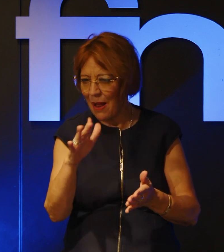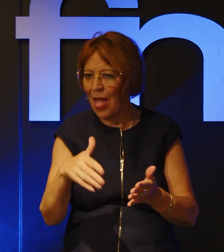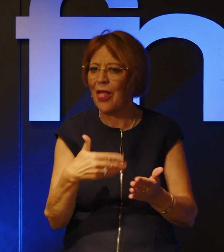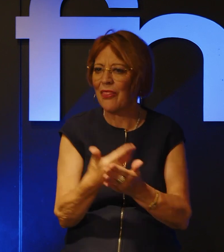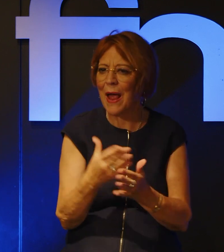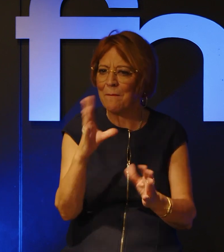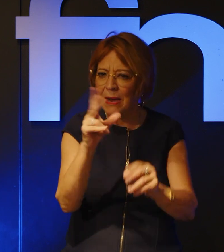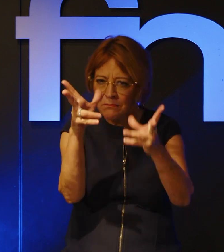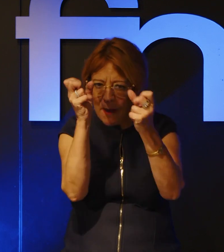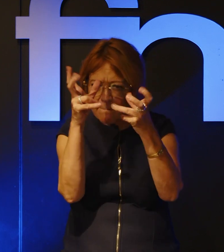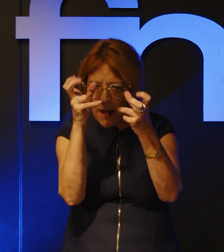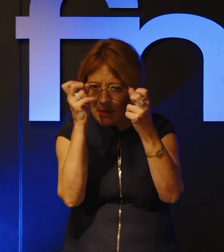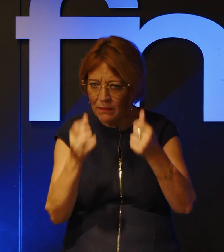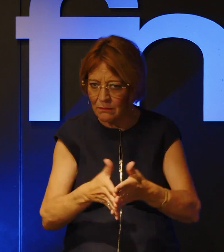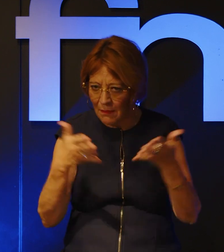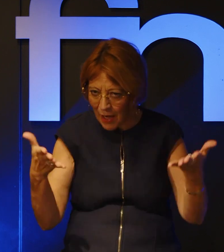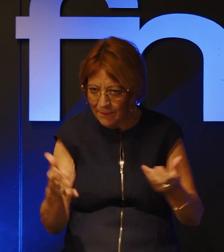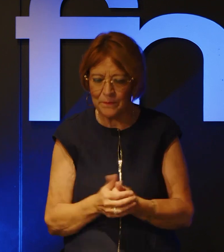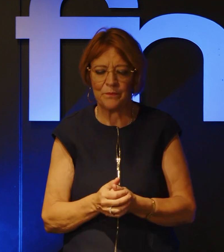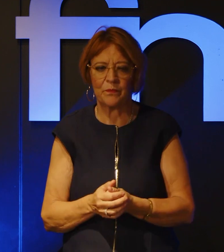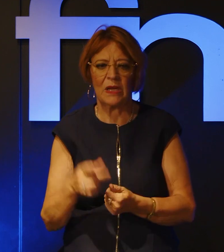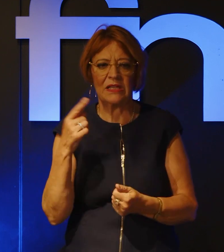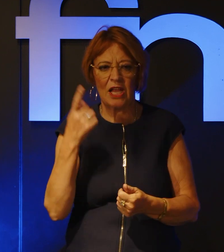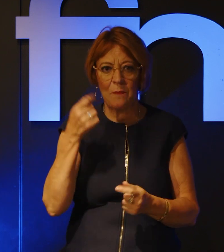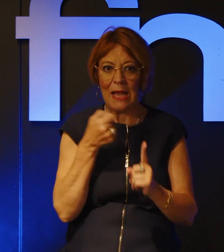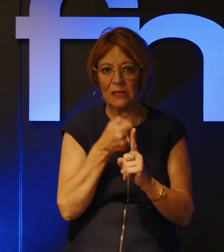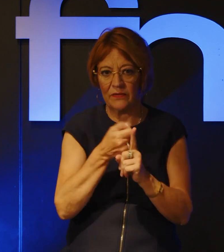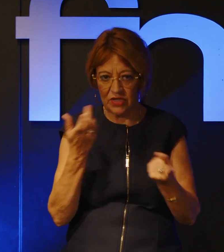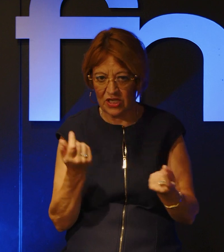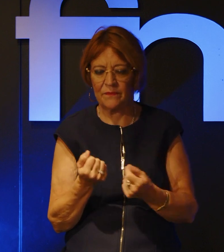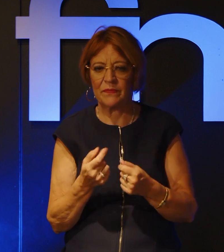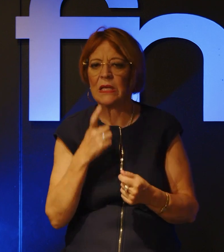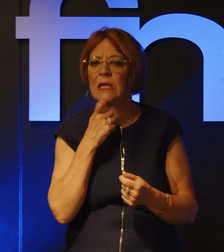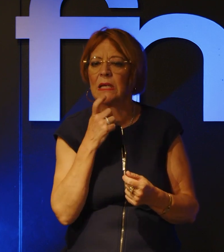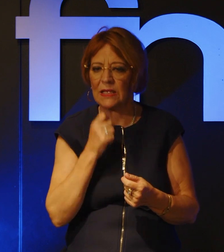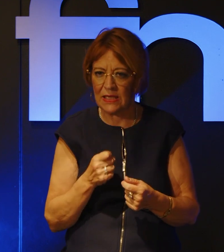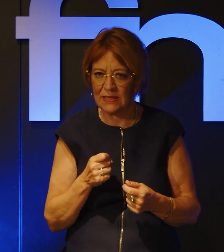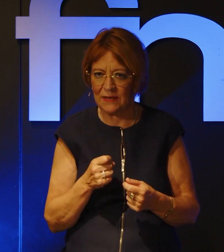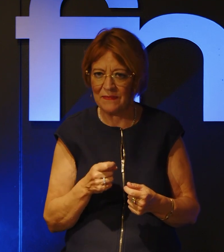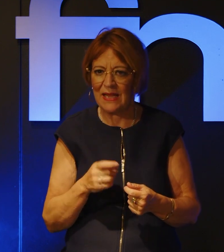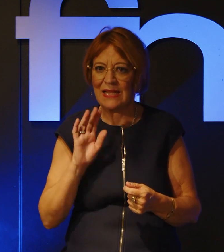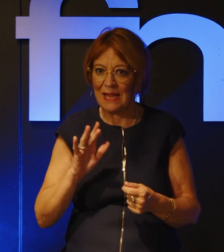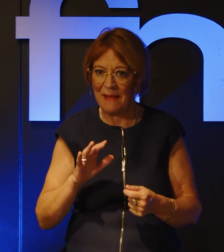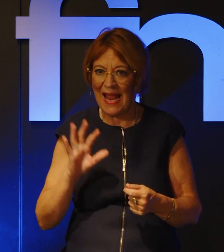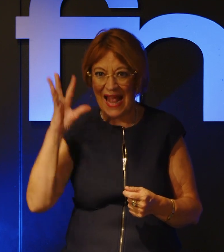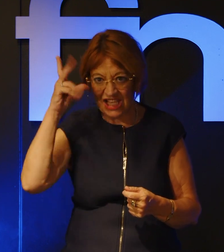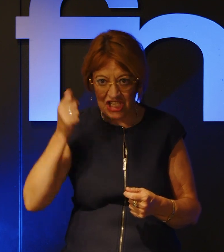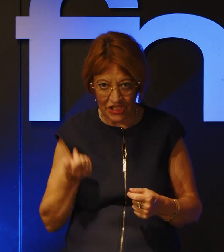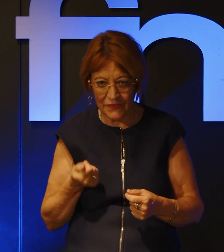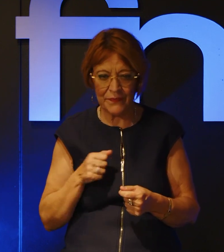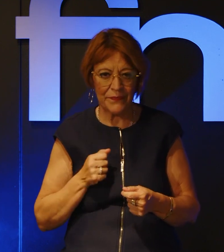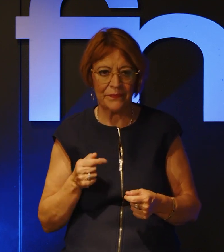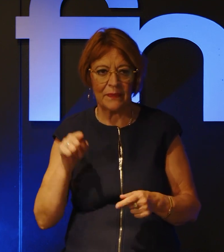gerar Mais resultados existe uma ativista inglesa que é atriz e ela é